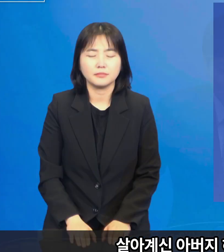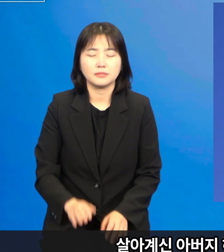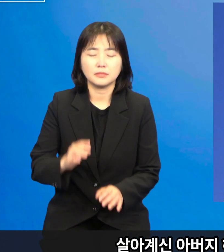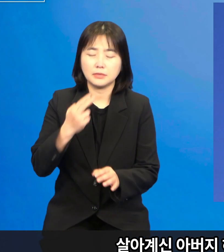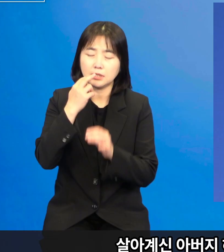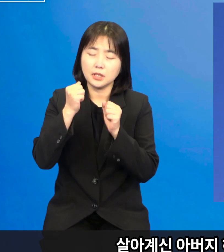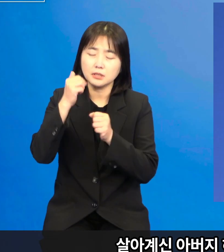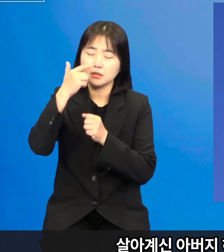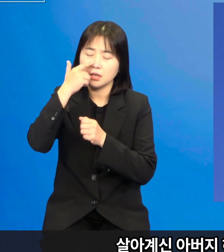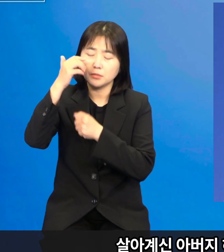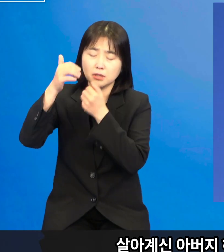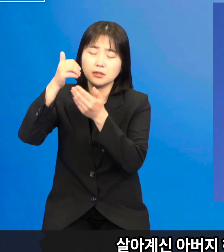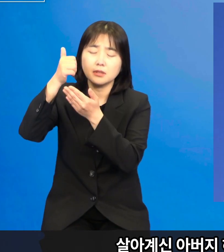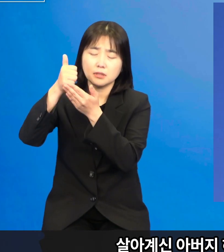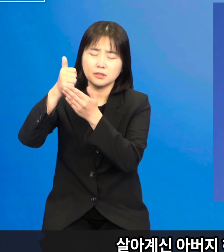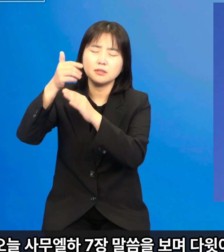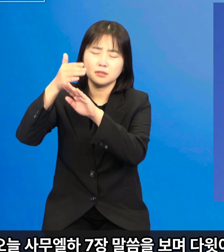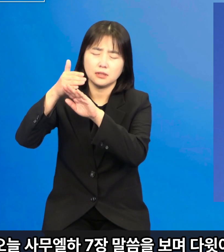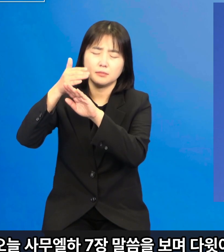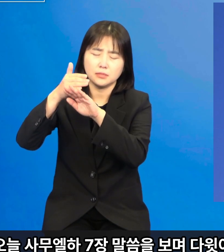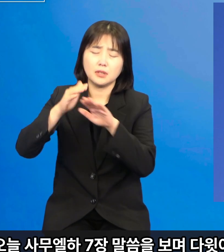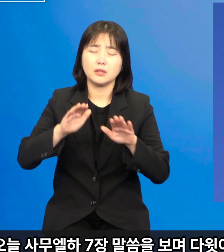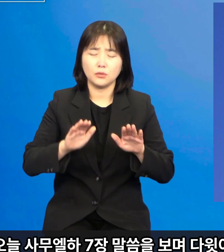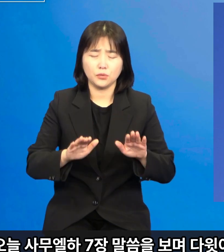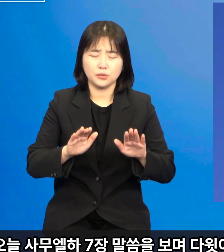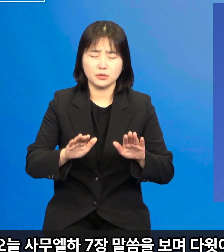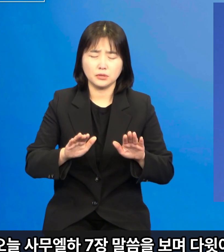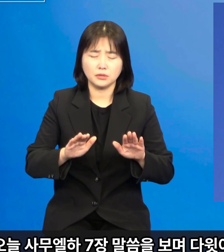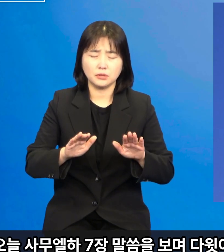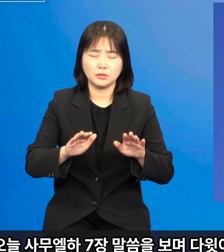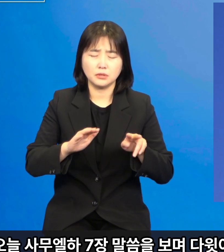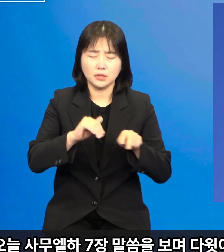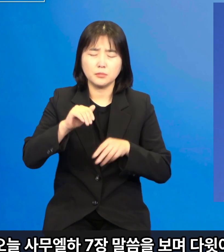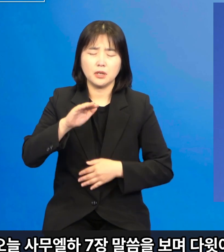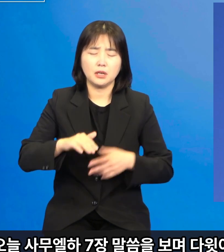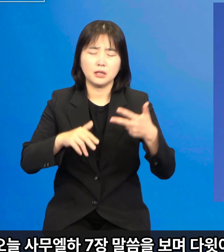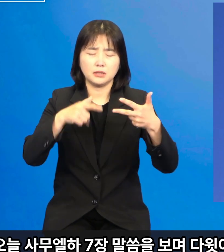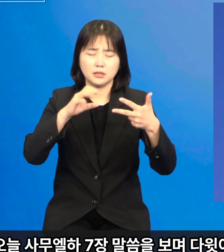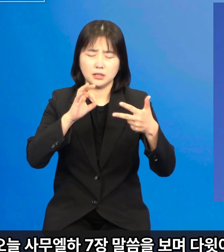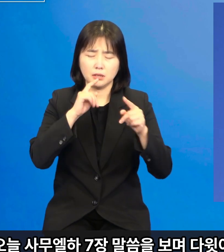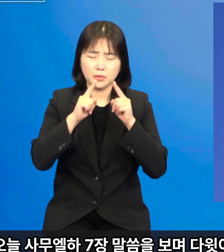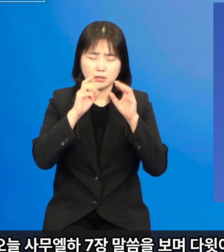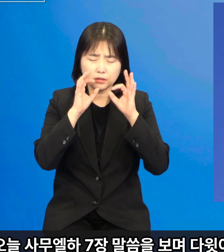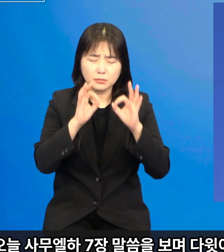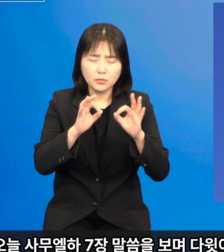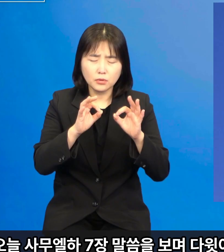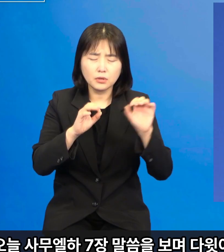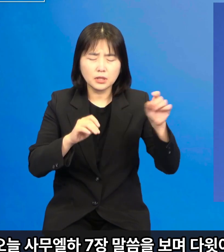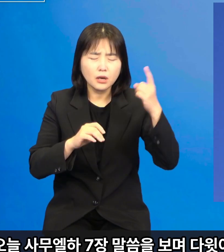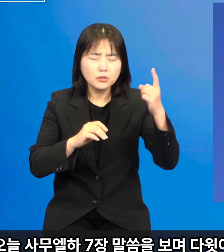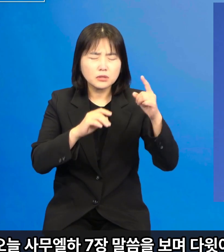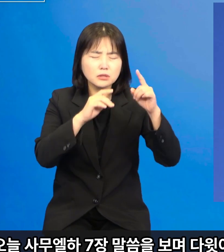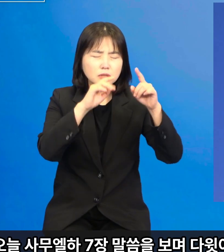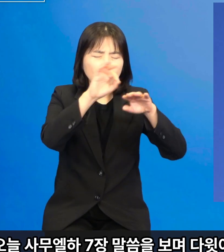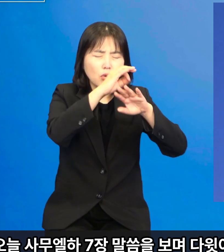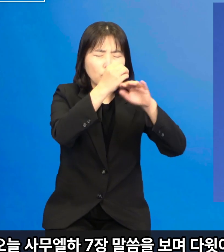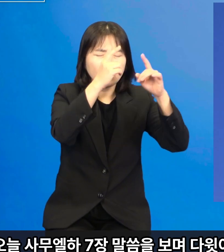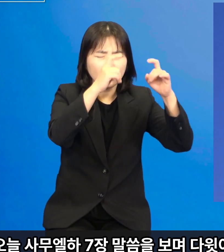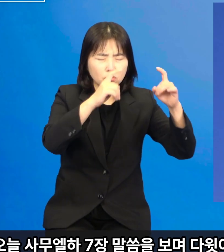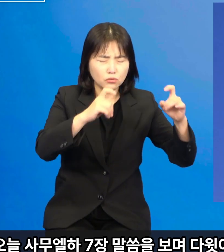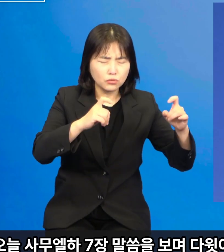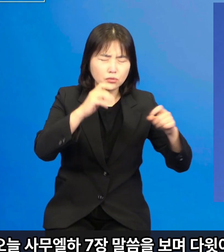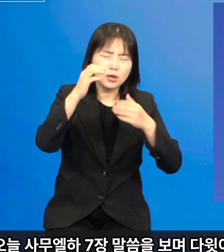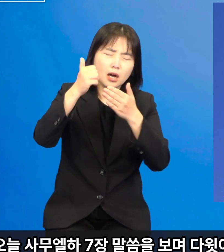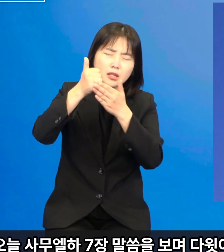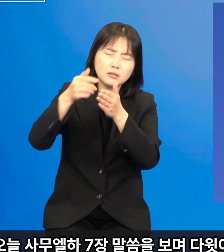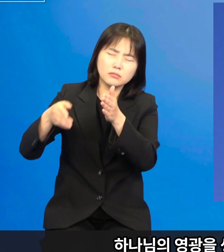살아계신 아버지 하나님, 감사합니다. 오늘 사무엘하 7장 말씀을 보며 다윗이 그 왕궁에서